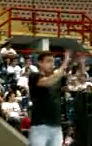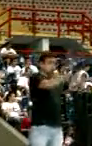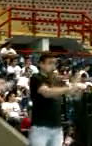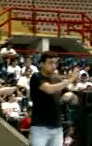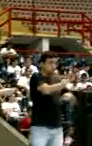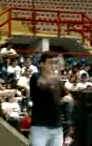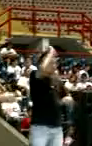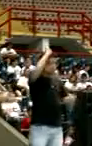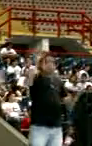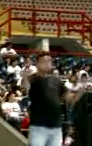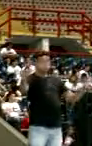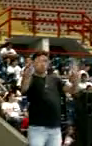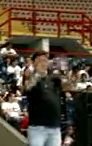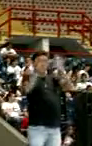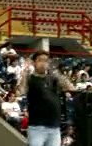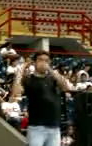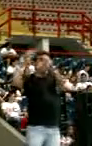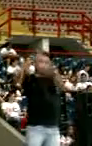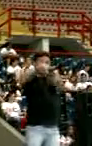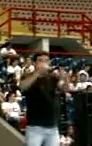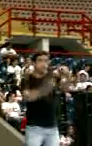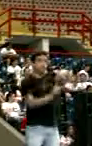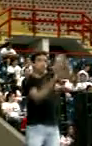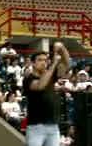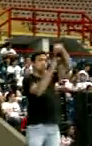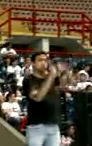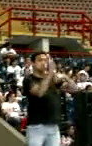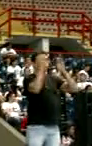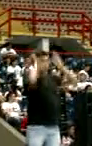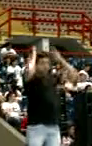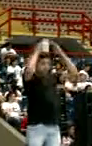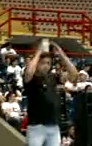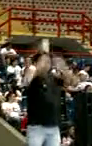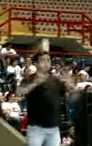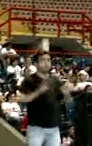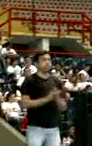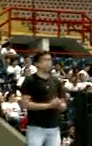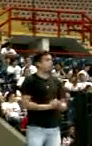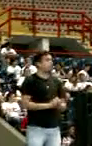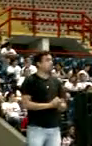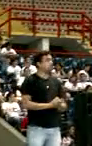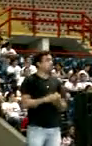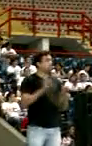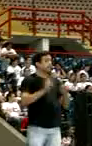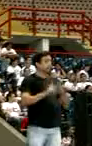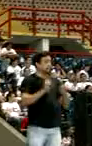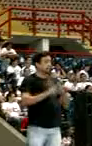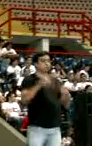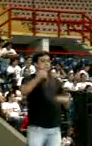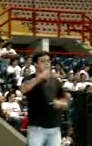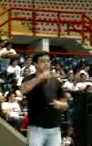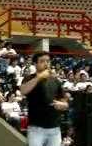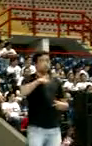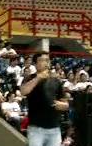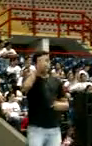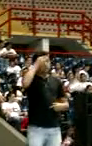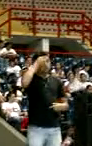Romana, e a Igreja Ortodoxa ia ter um só Papa. Segundo, eu disse para vocês que contei o avanço